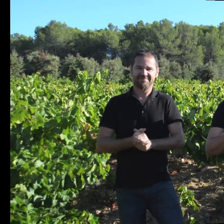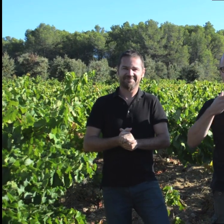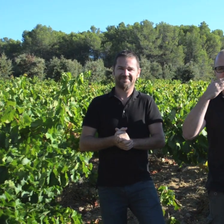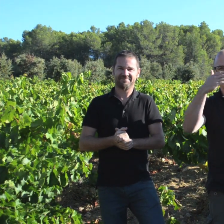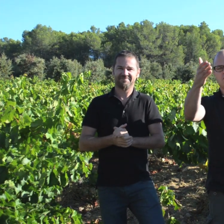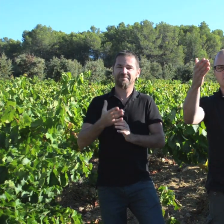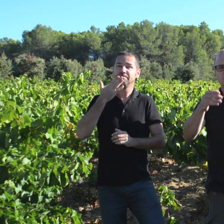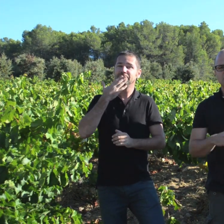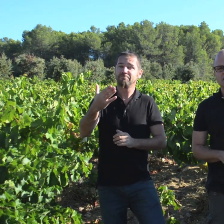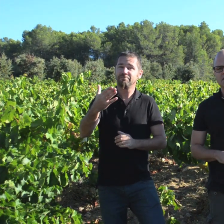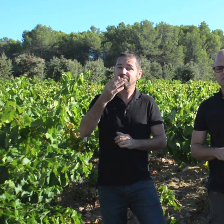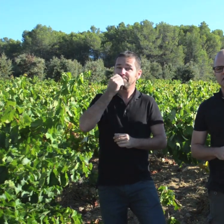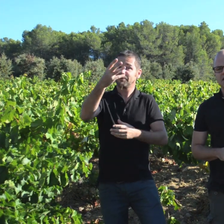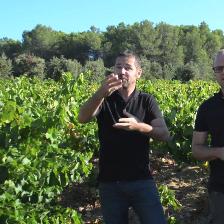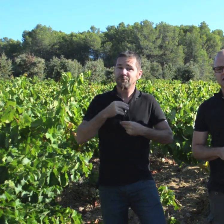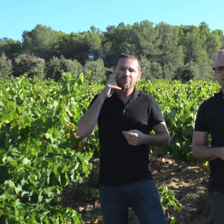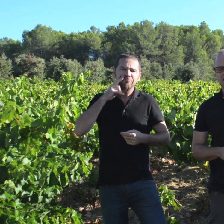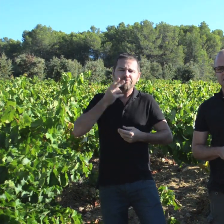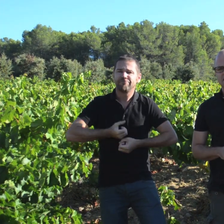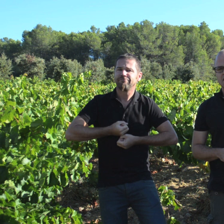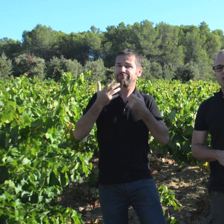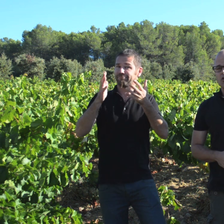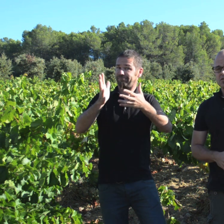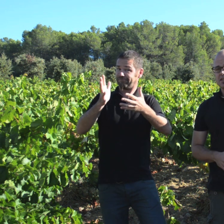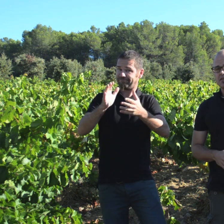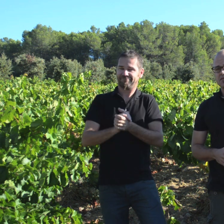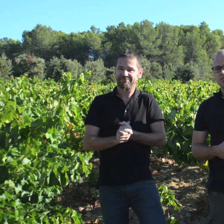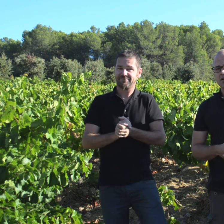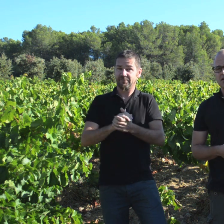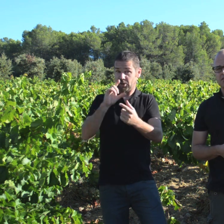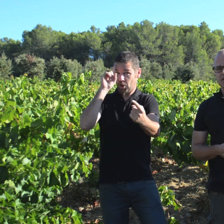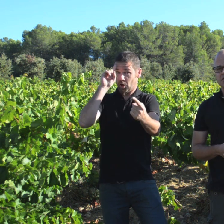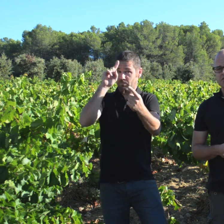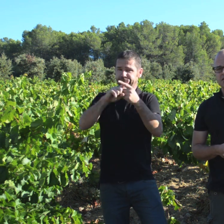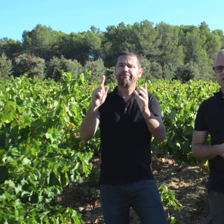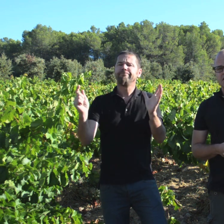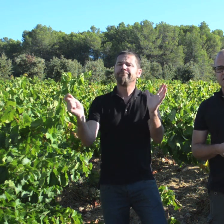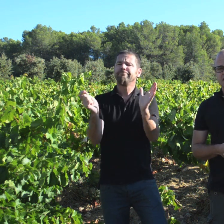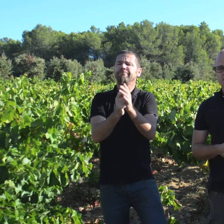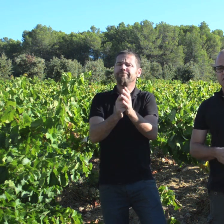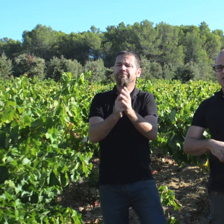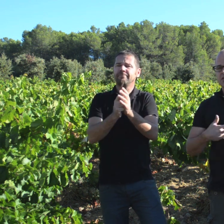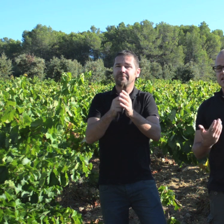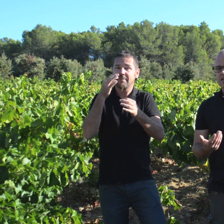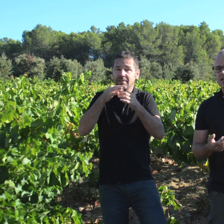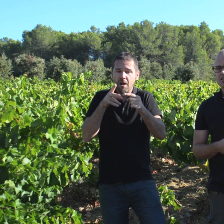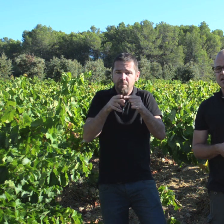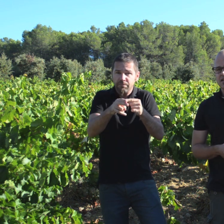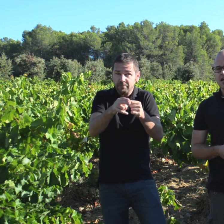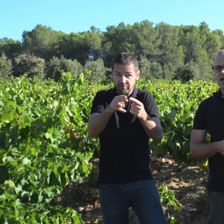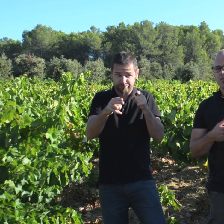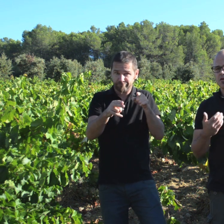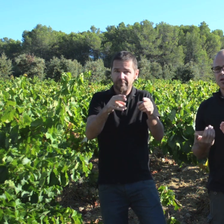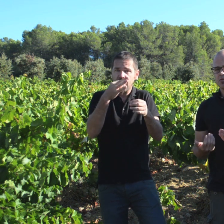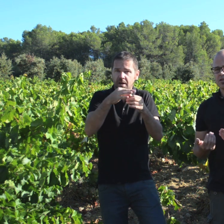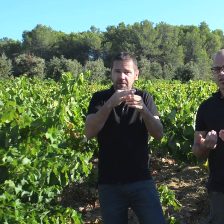Bienvenue à Parler Vin avec les mains. L'objectif pendant les vendanges, c'est de récolter les raisins à la bonne maturité, voire à